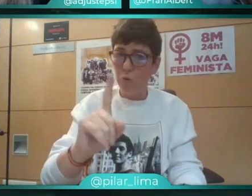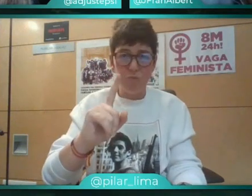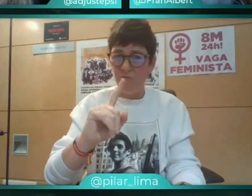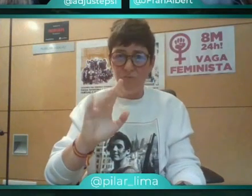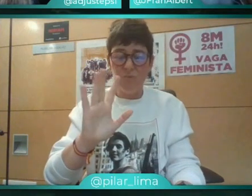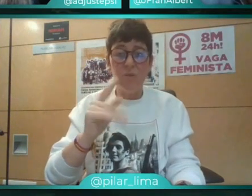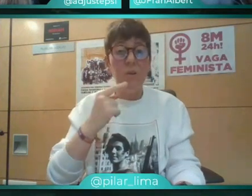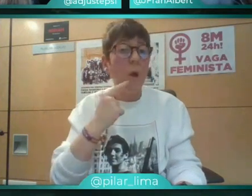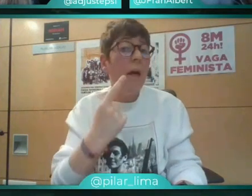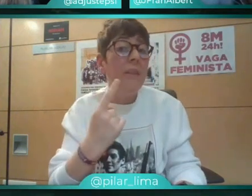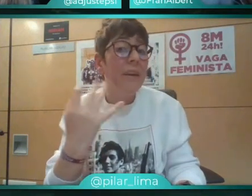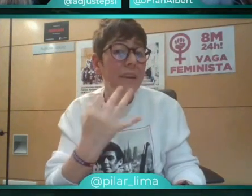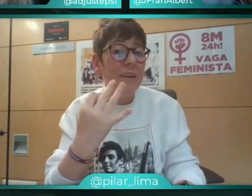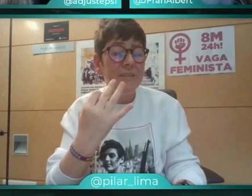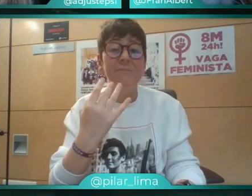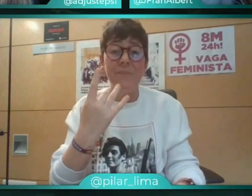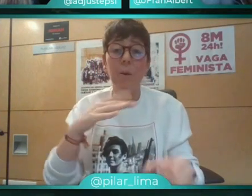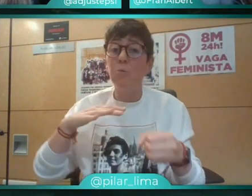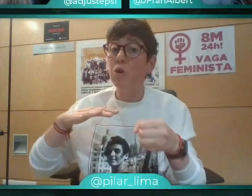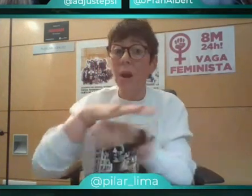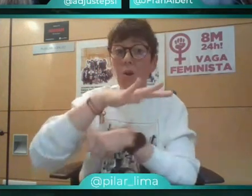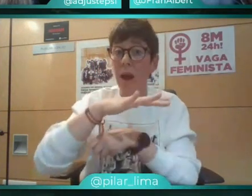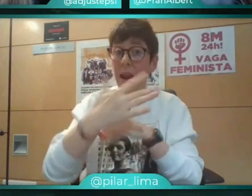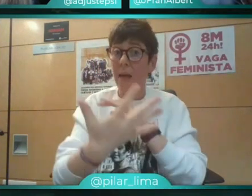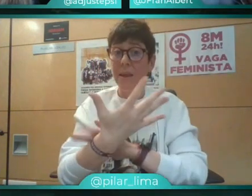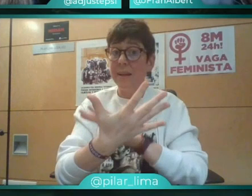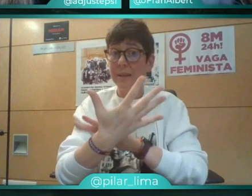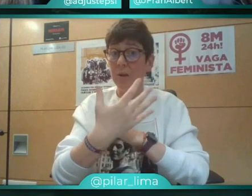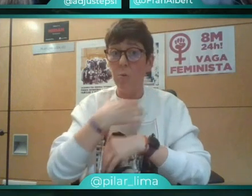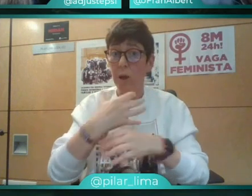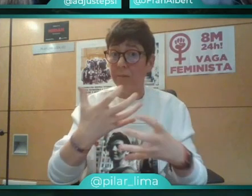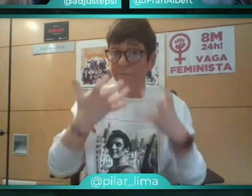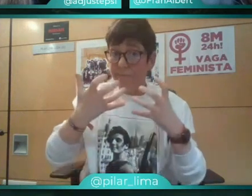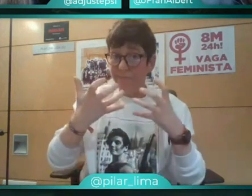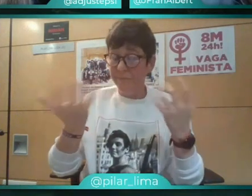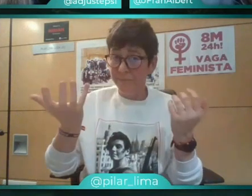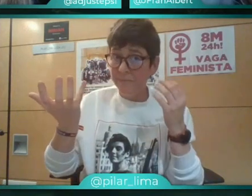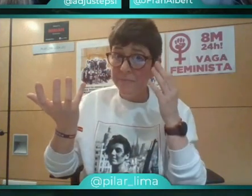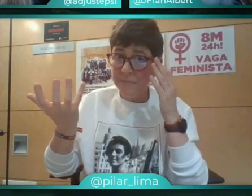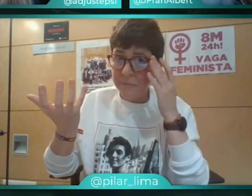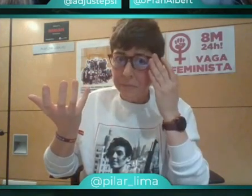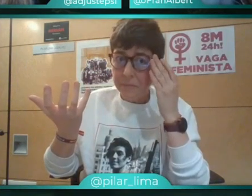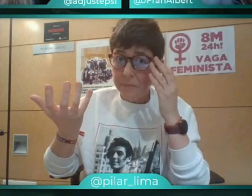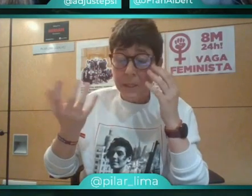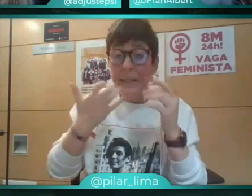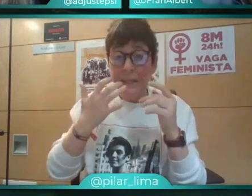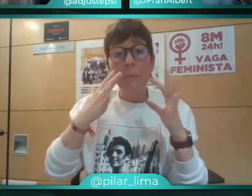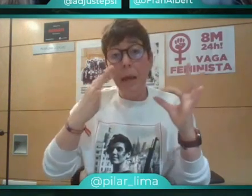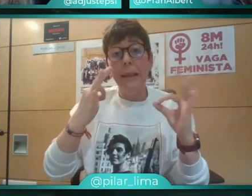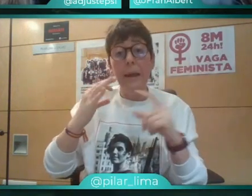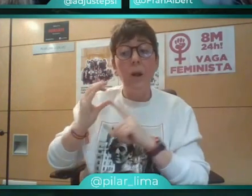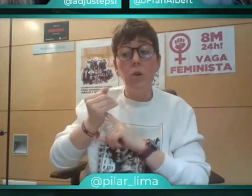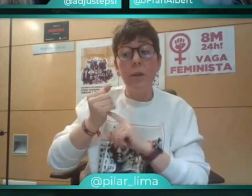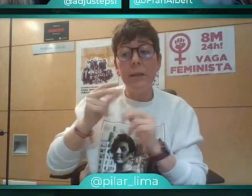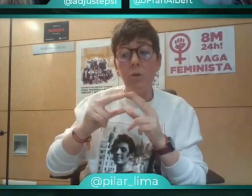seis meses no voy a pediros el voto pero sí que quiero decir que tenemos que derrotar a derechas y para